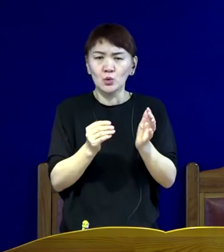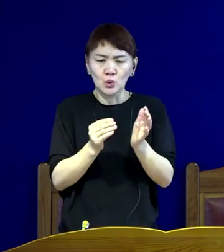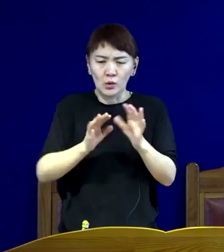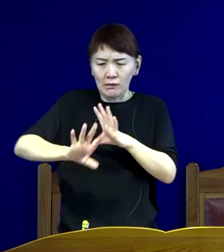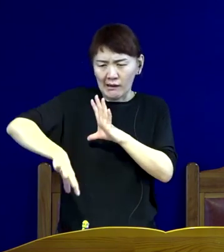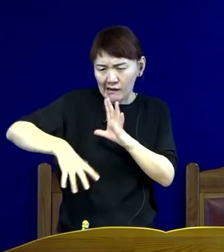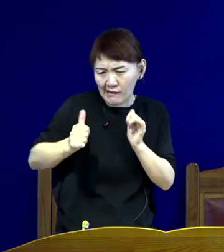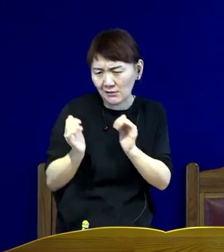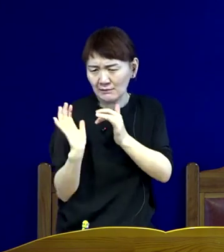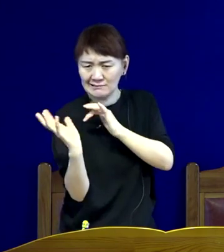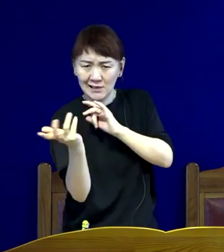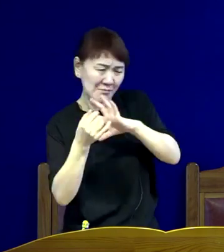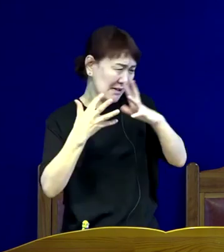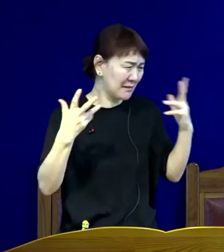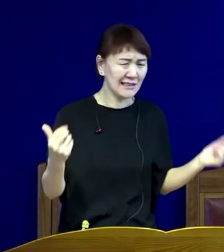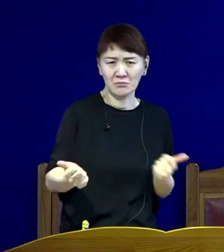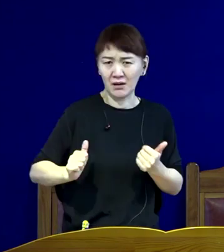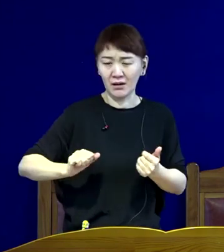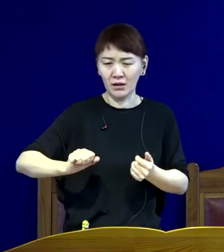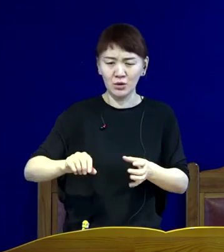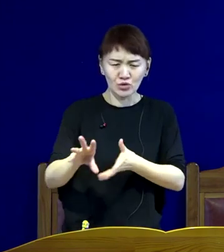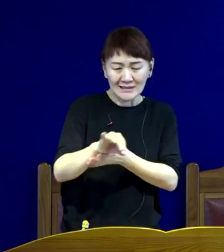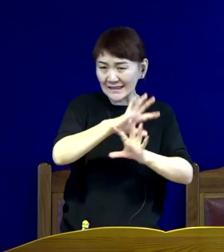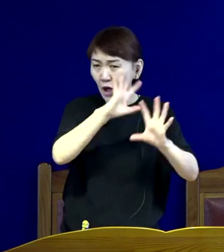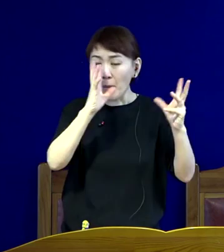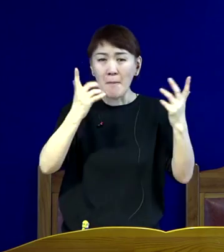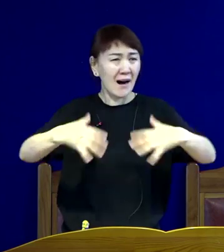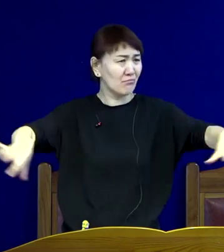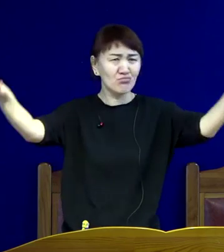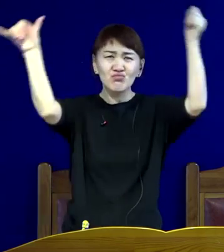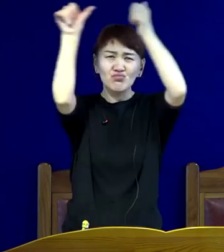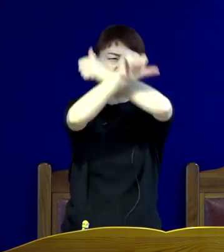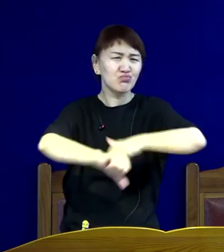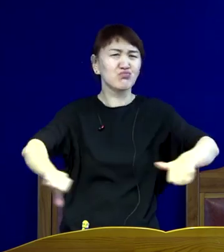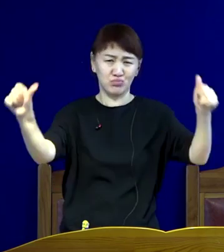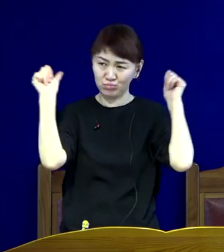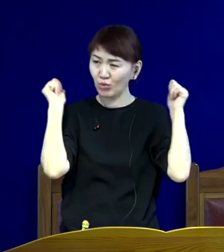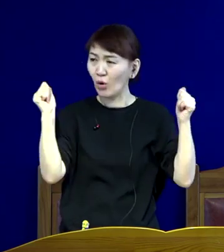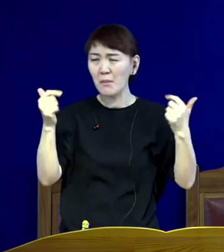байхгүй. Гэрийг нь хүртэл үнэхээр одоо гоё хийсэн. Тэгээ ганцаараа